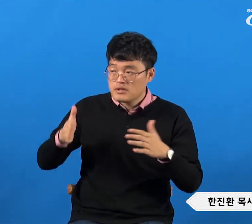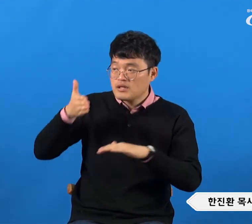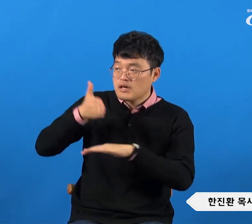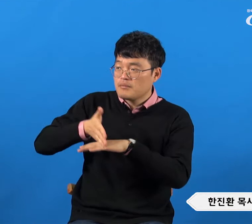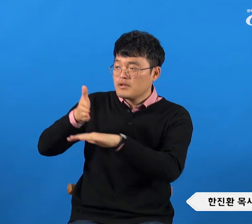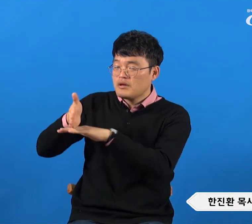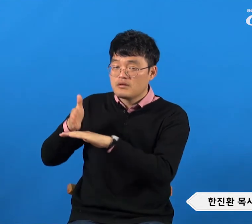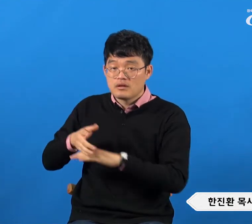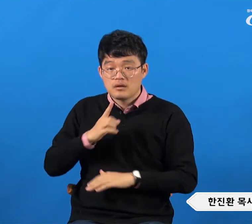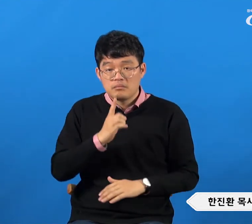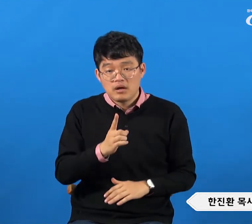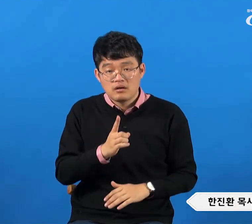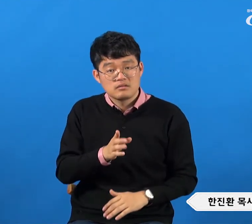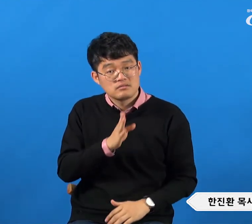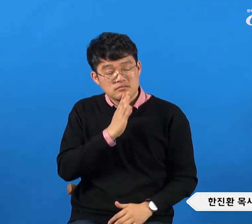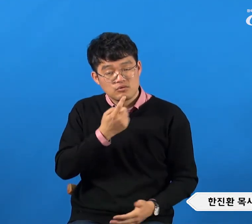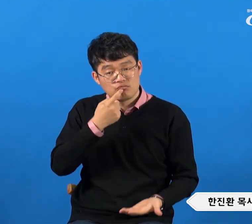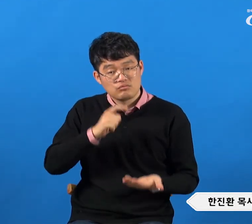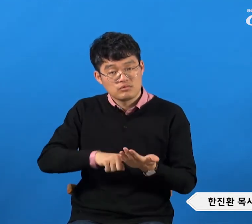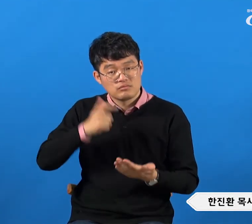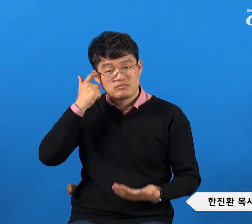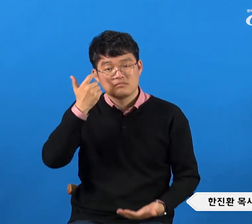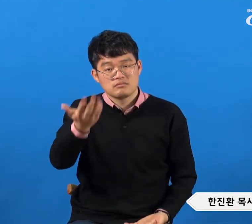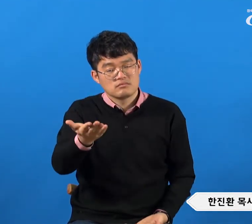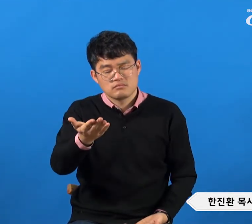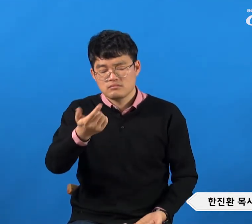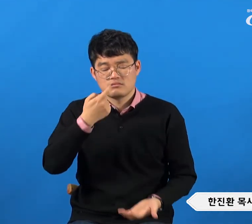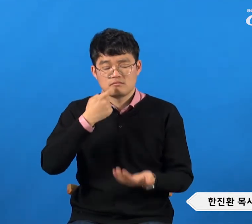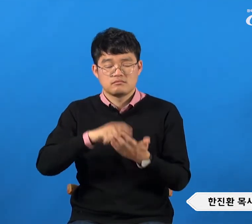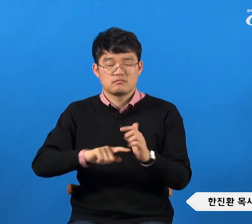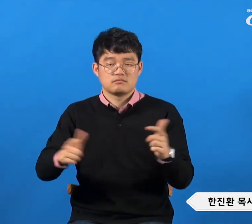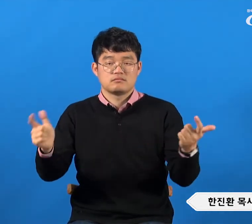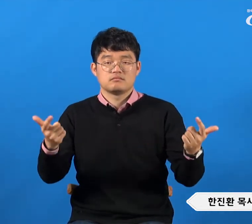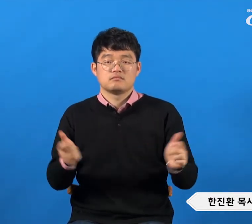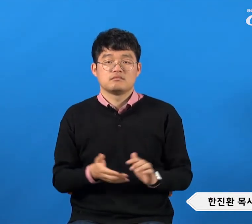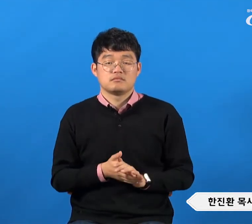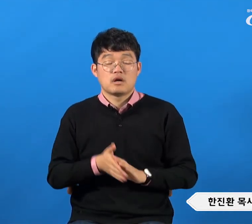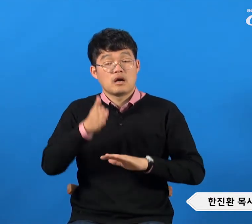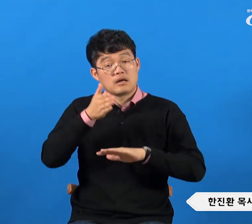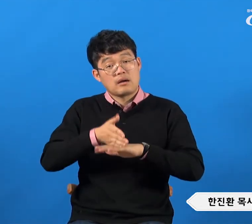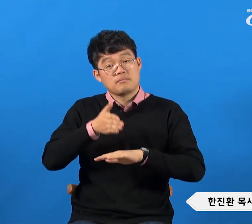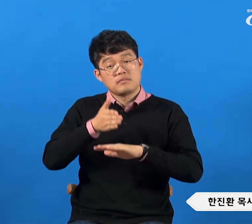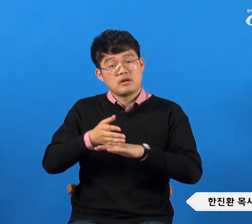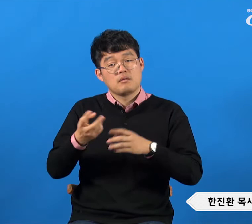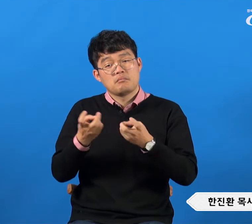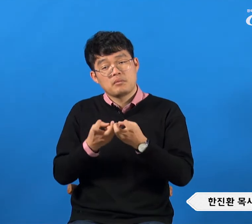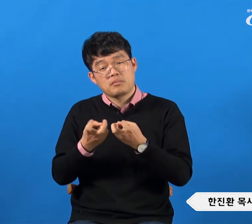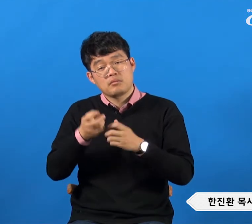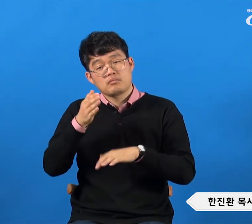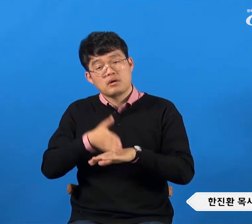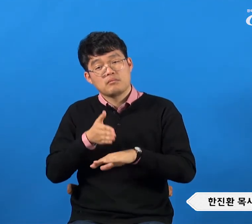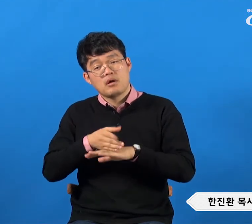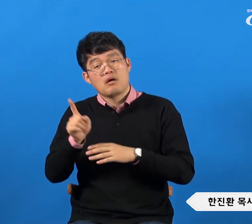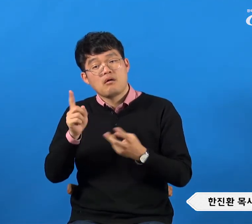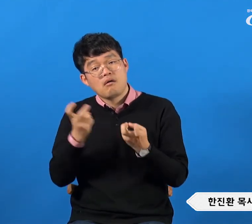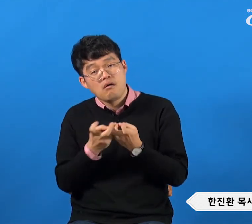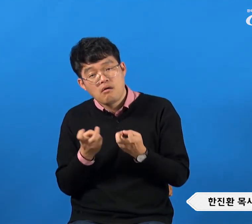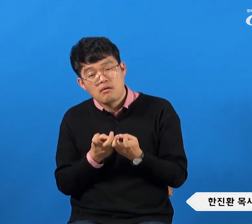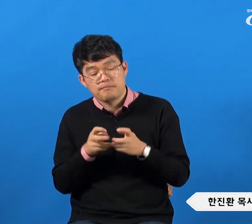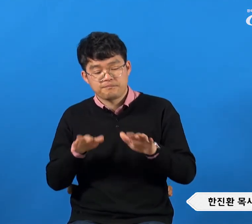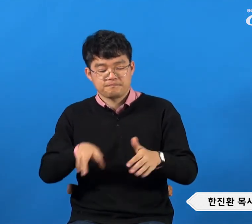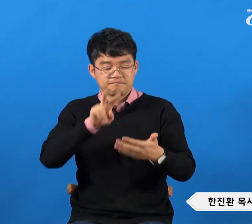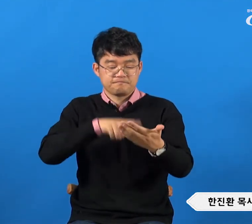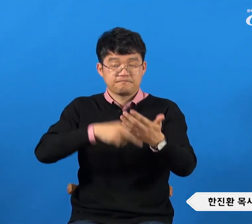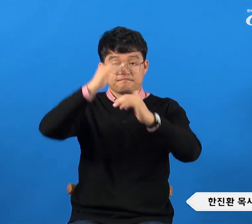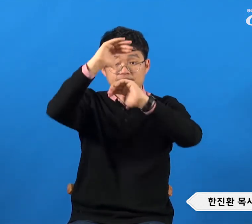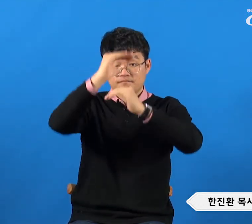조건에도 감사한다는 것이 말처럼 그렇게 쉬운 것은 아니죠. 어떻게 감사할 수 있느냐? 오늘